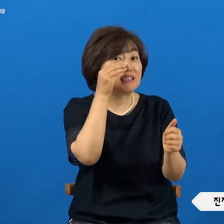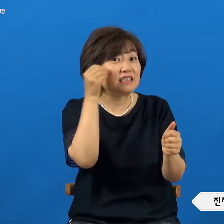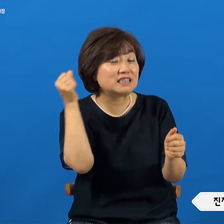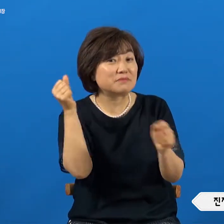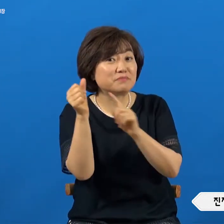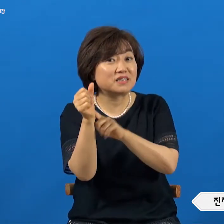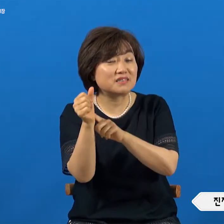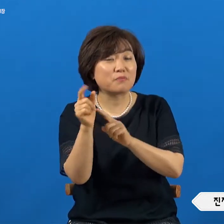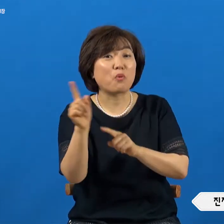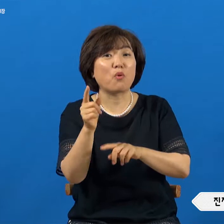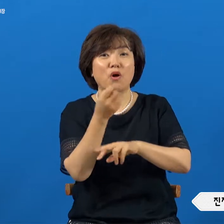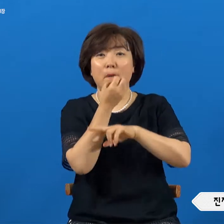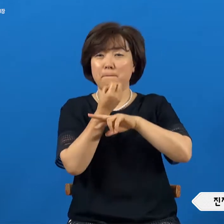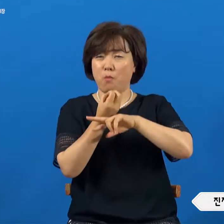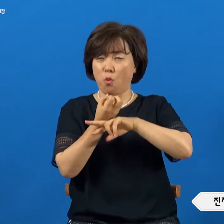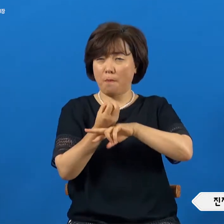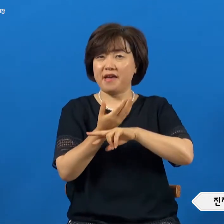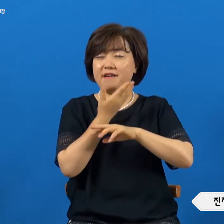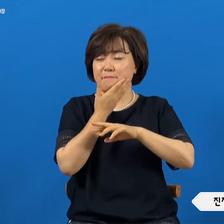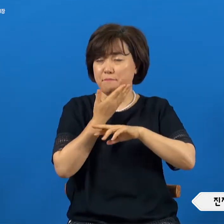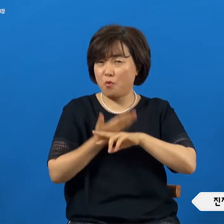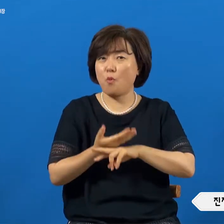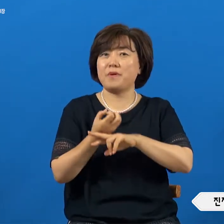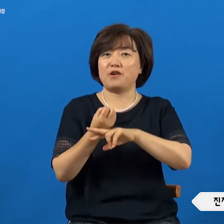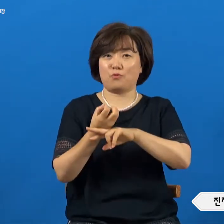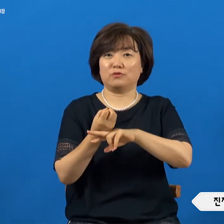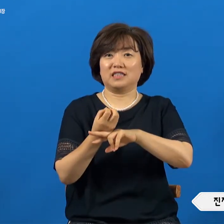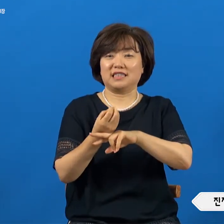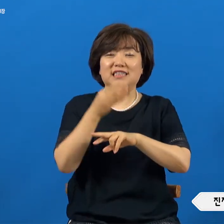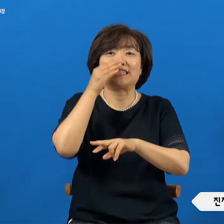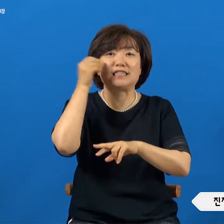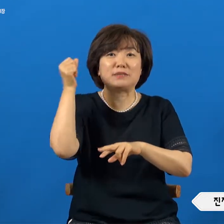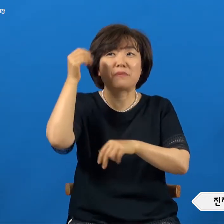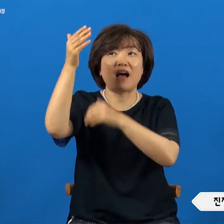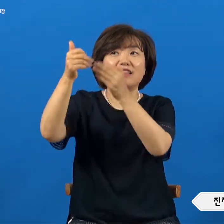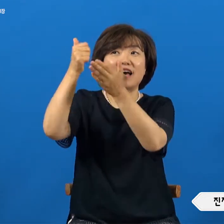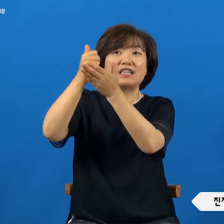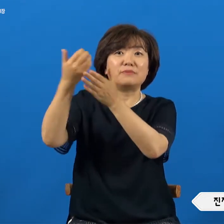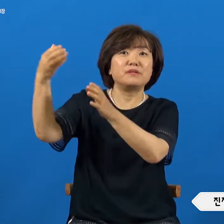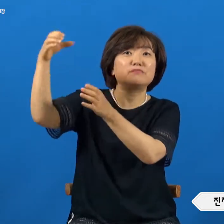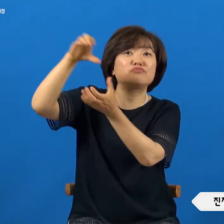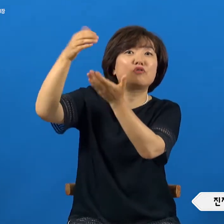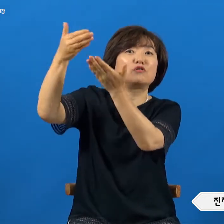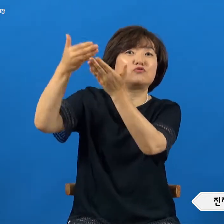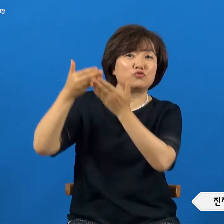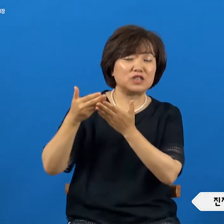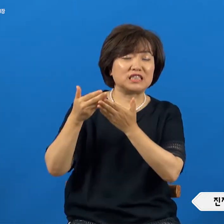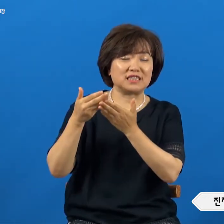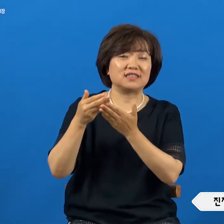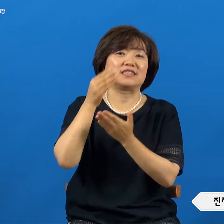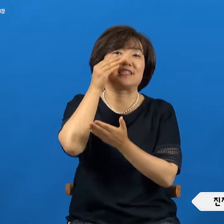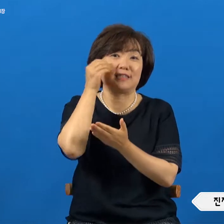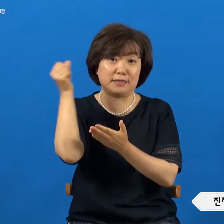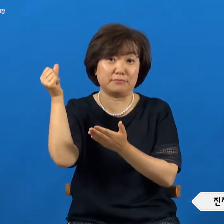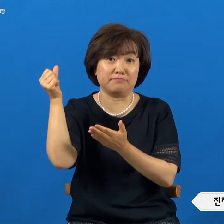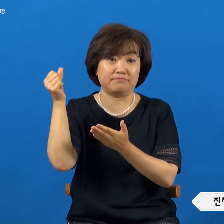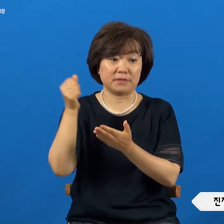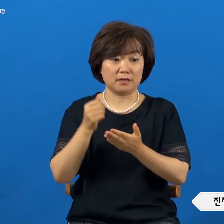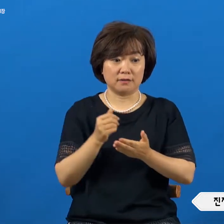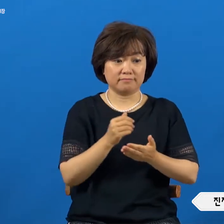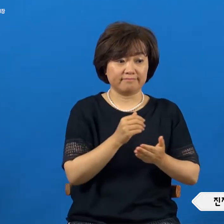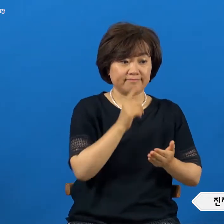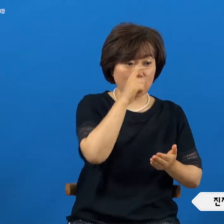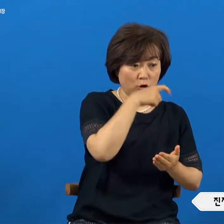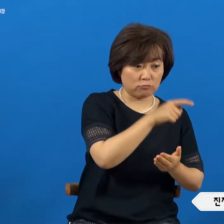기름은 보배로운 기름이라고 말씀합니다. 하나님이 부으시는 기름입니다. 구별되게 하시는